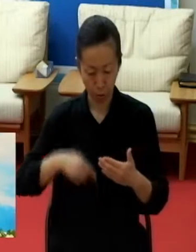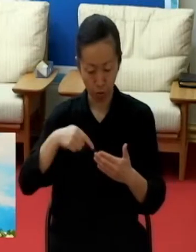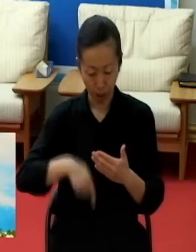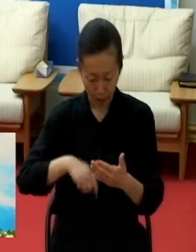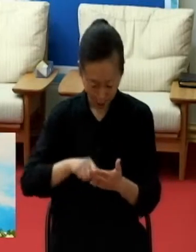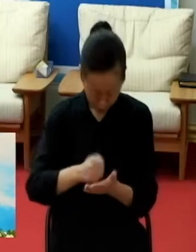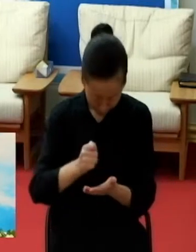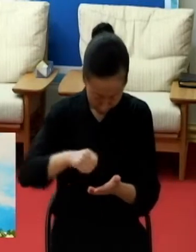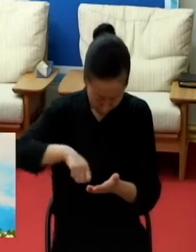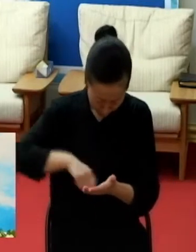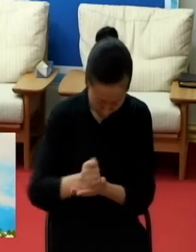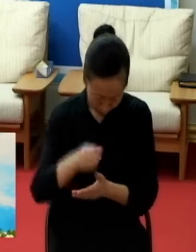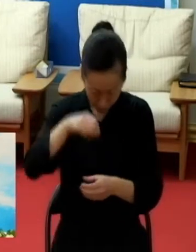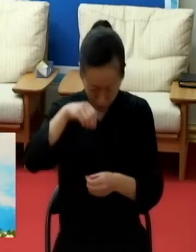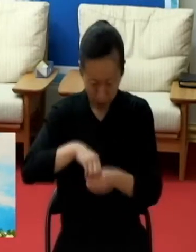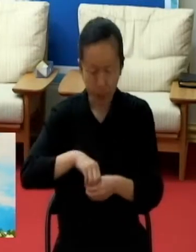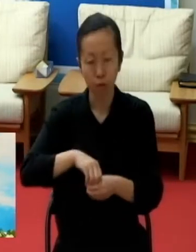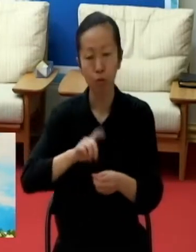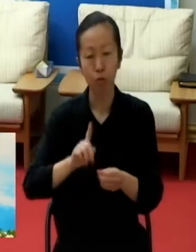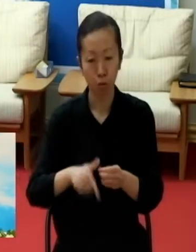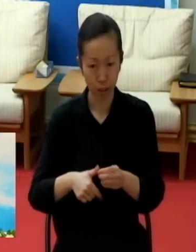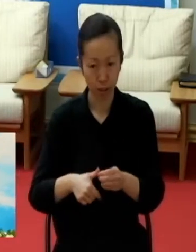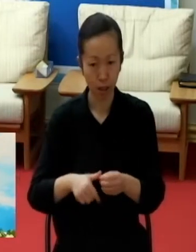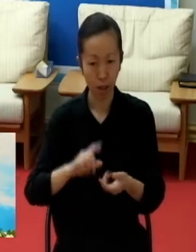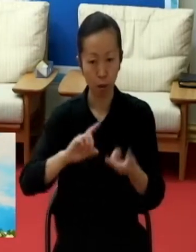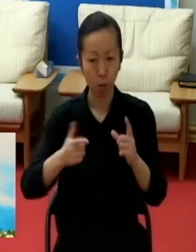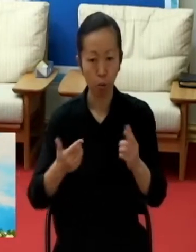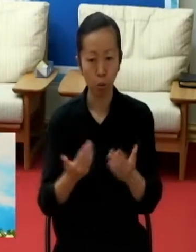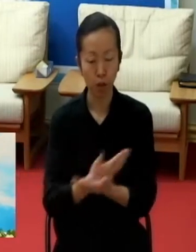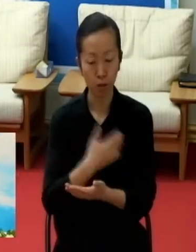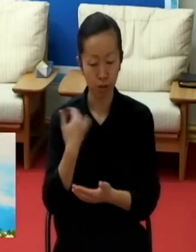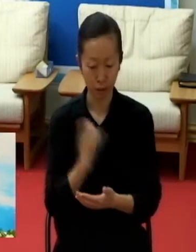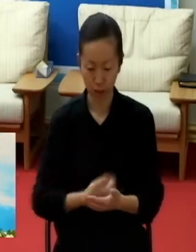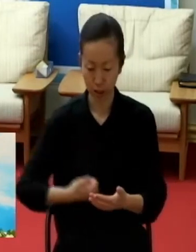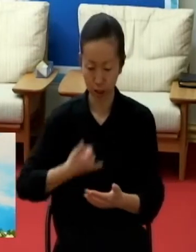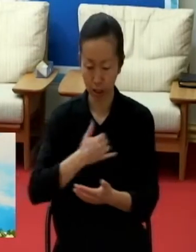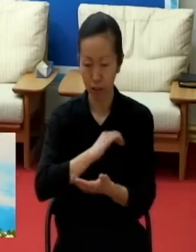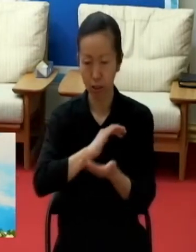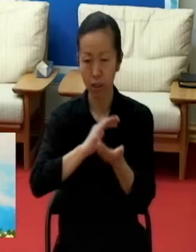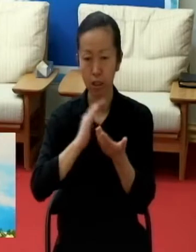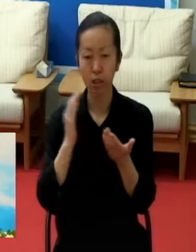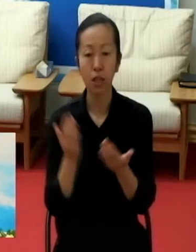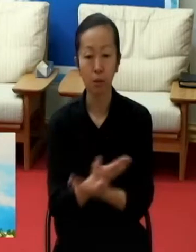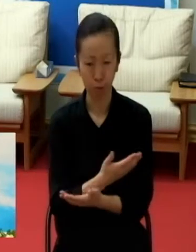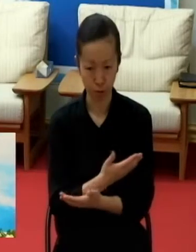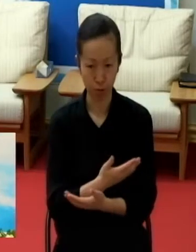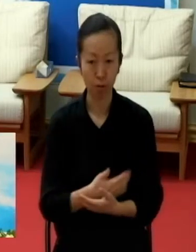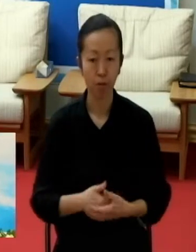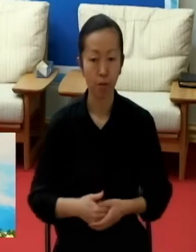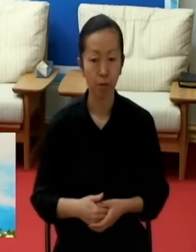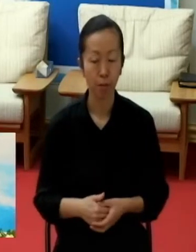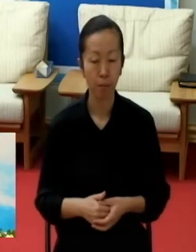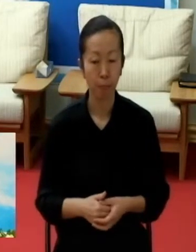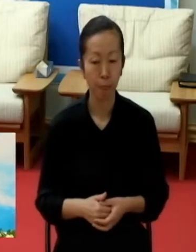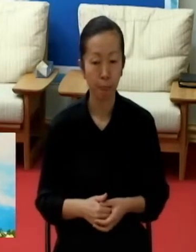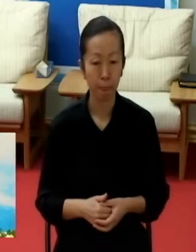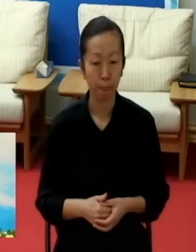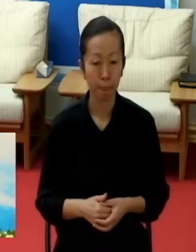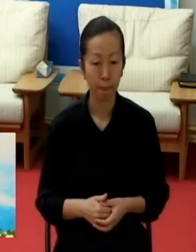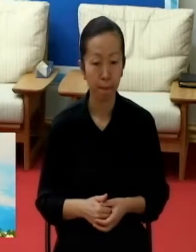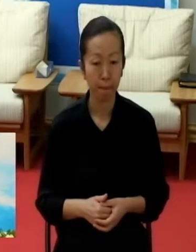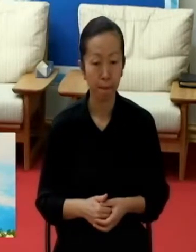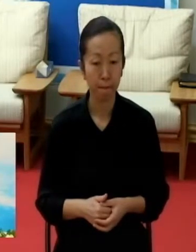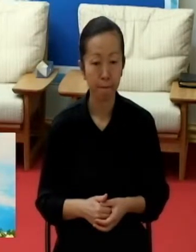刻まれるようになると、 다른 인생을 살게 되고 異なる人生を生きるし、 그런 사람을 보고 생명, 살아있는